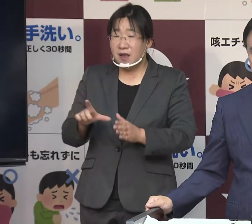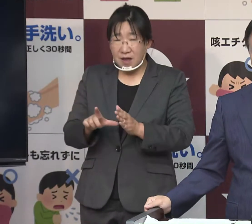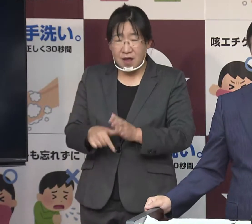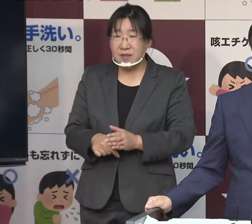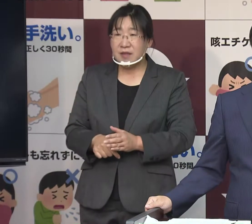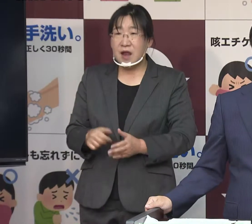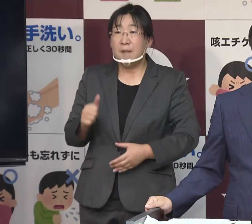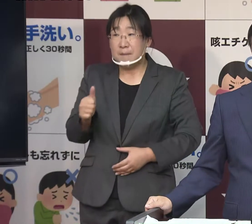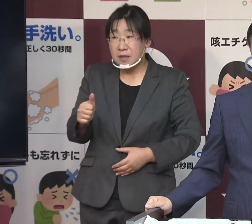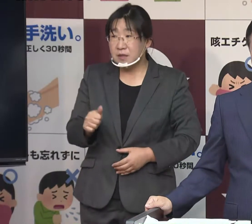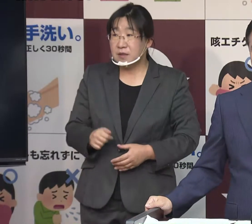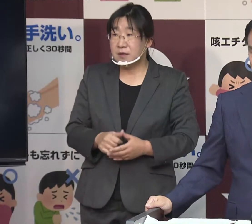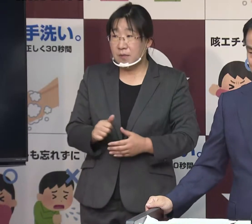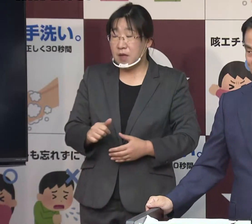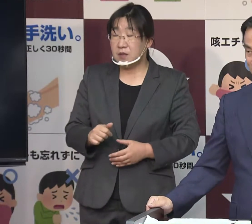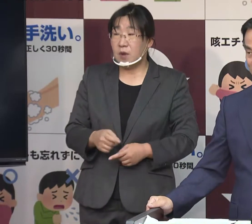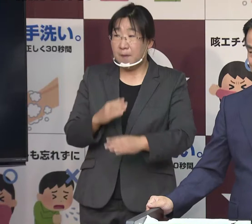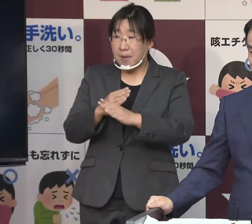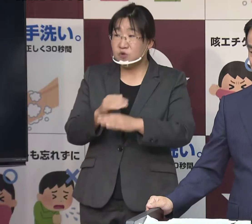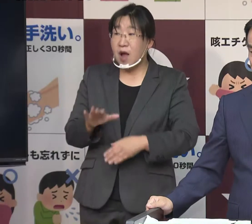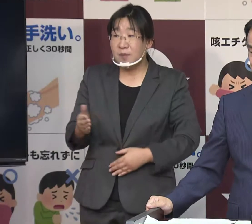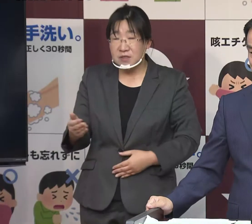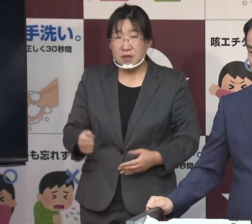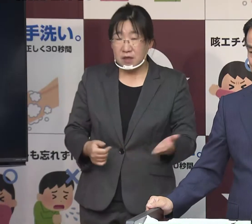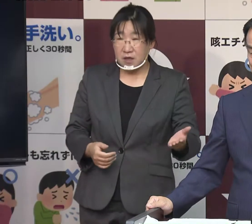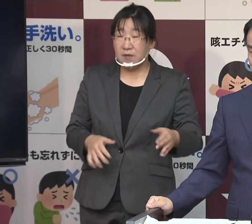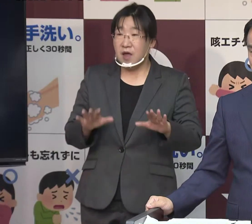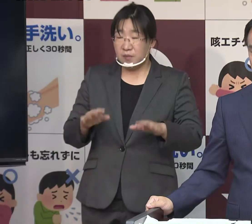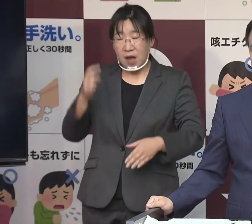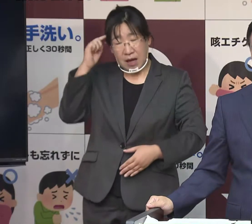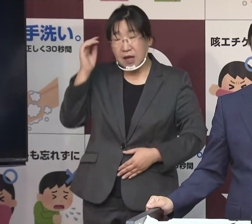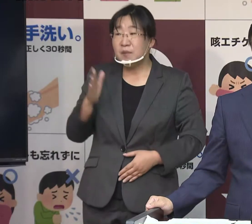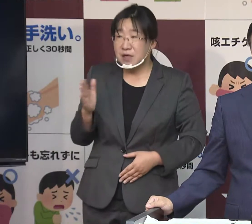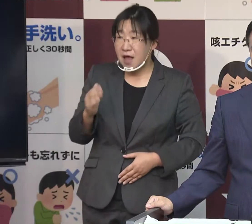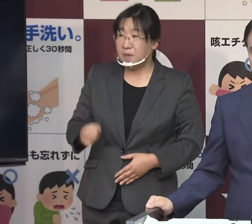ういったものは 今そういうことは考えてないです ね。